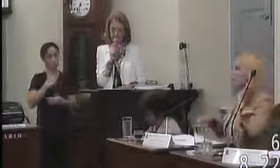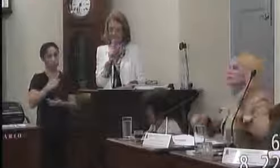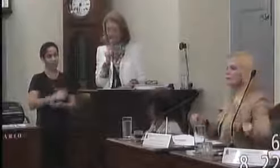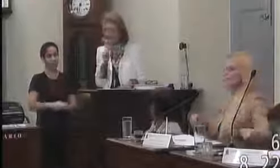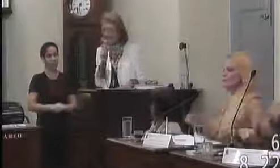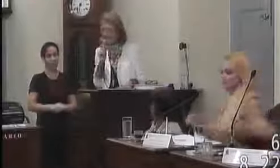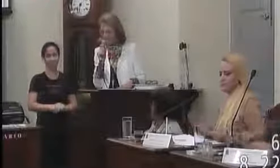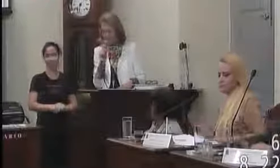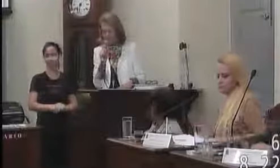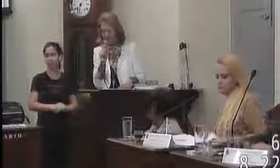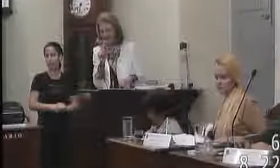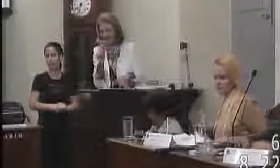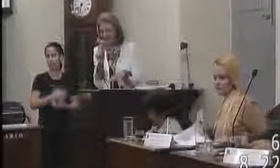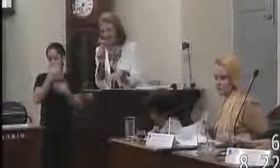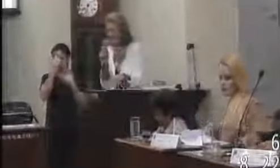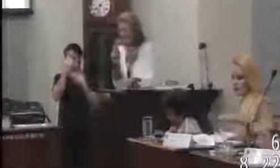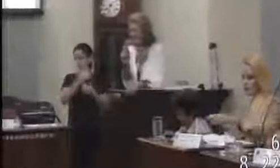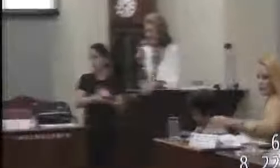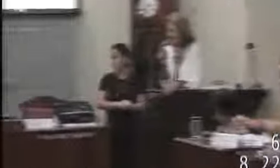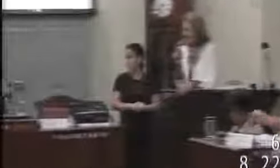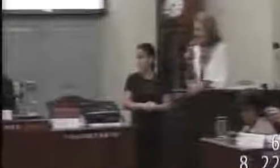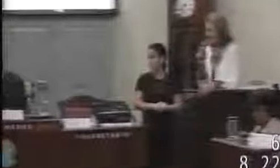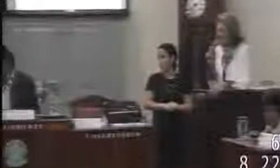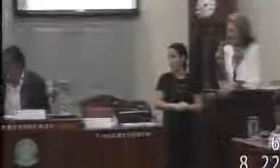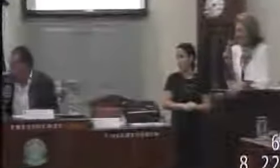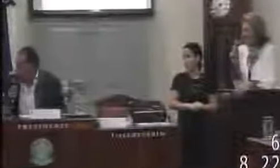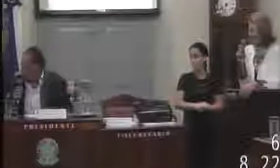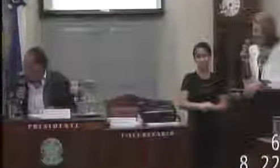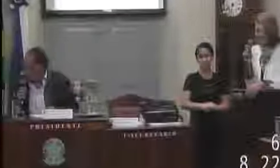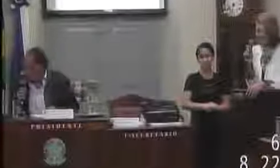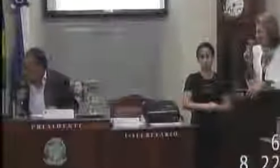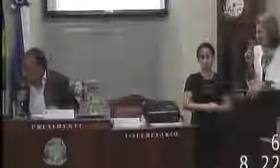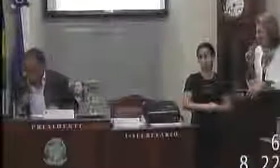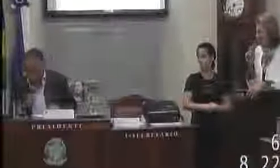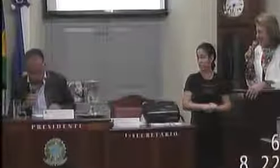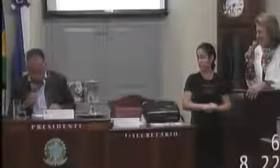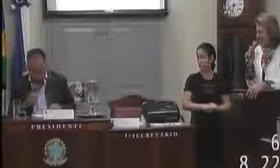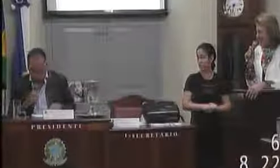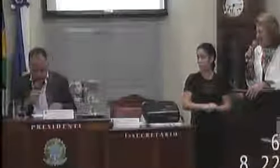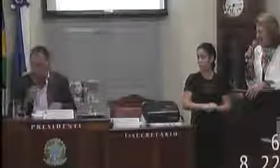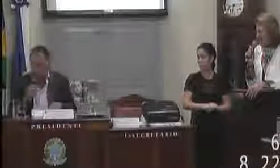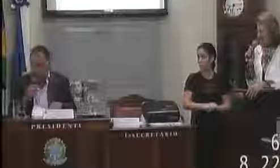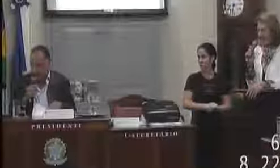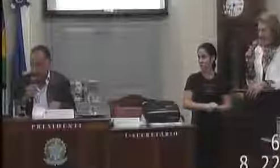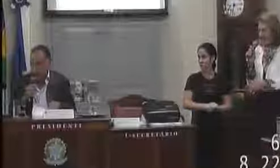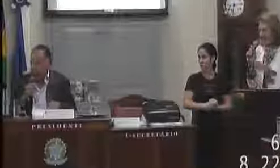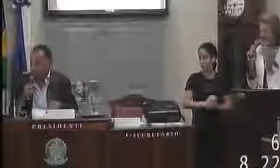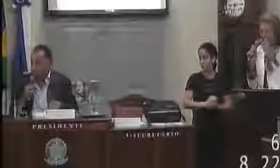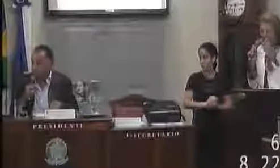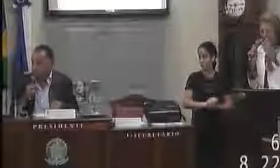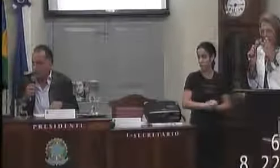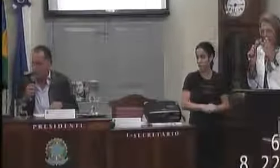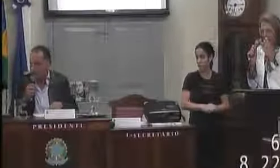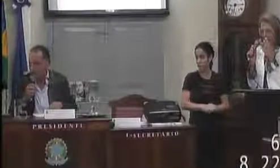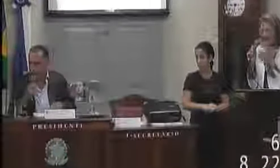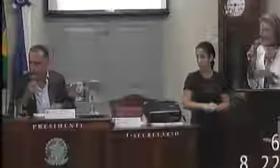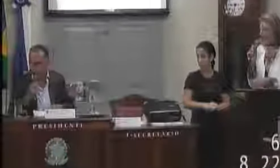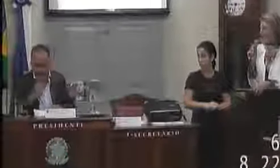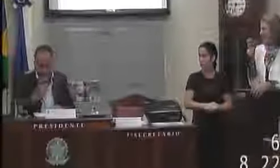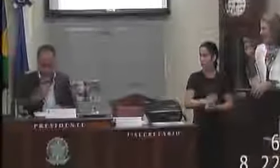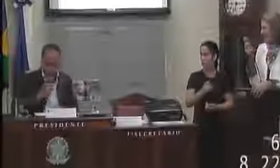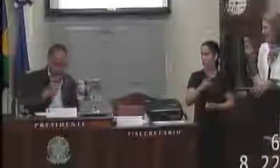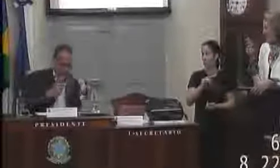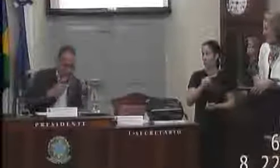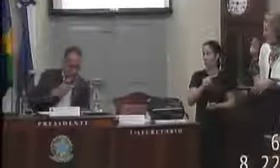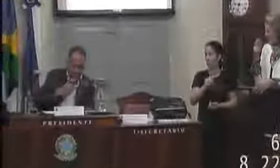tá bom eu que agradeço segundo vereador Pedro Graça depois eu me inscrevo tá pois